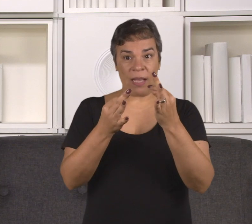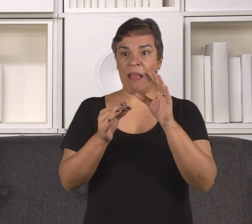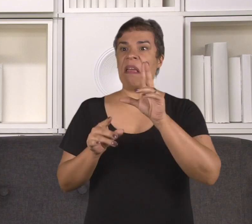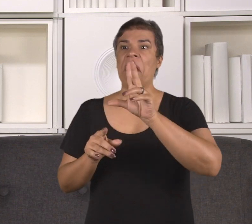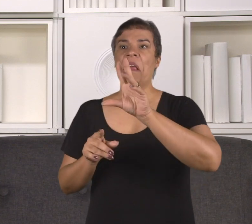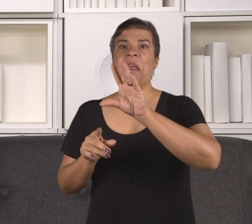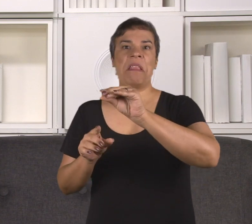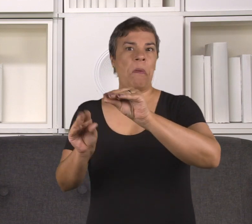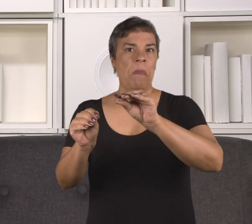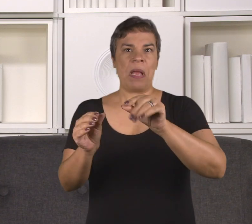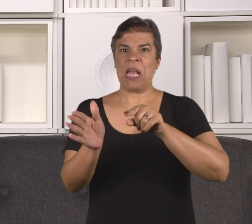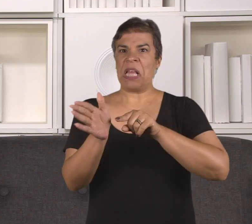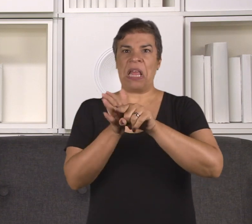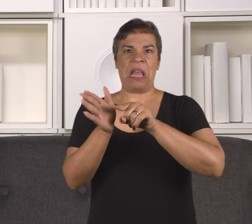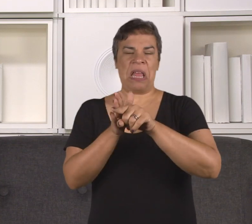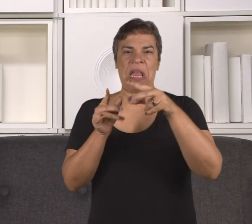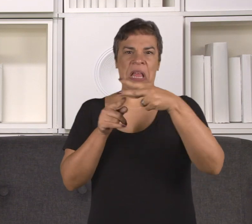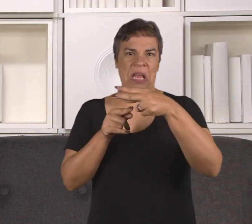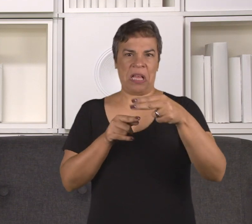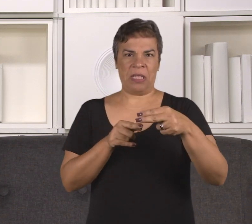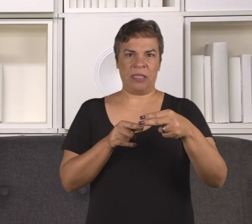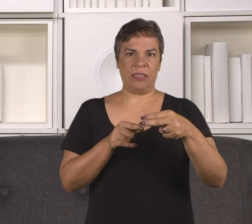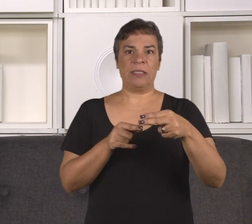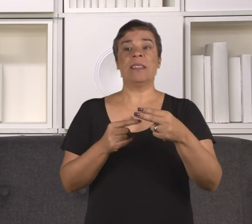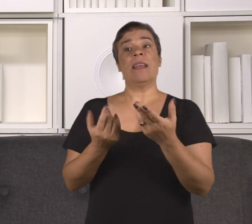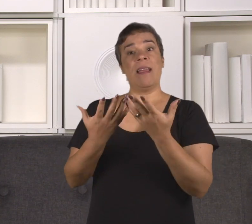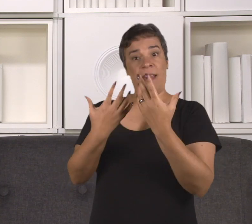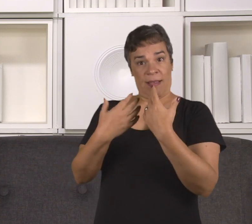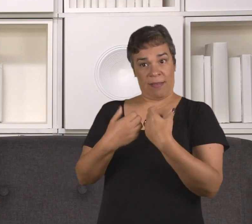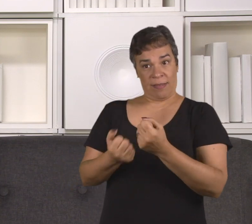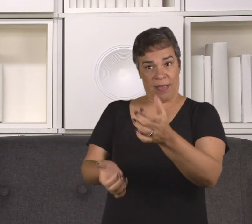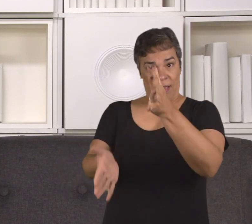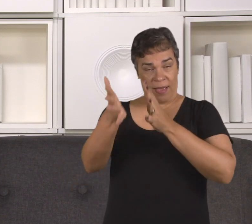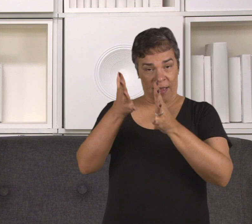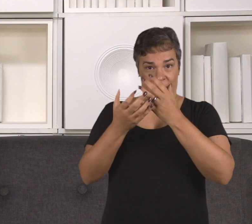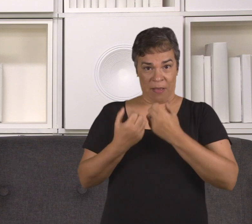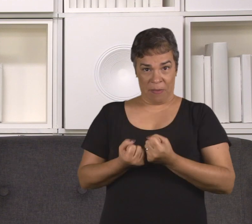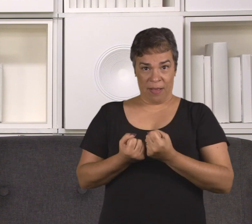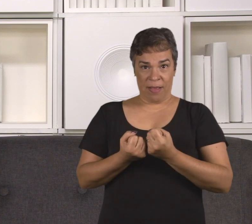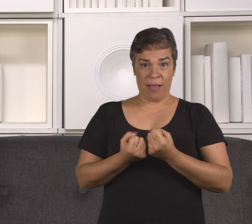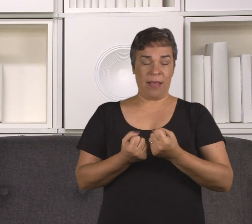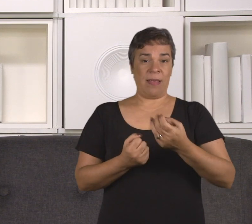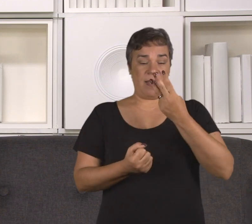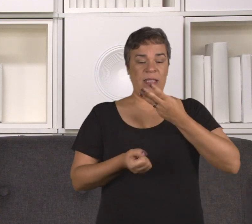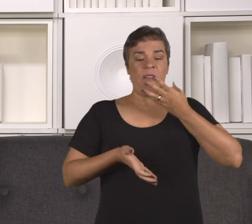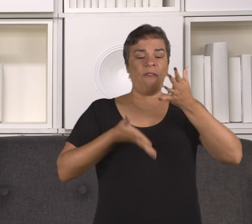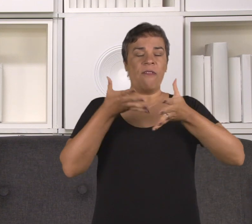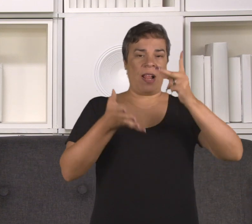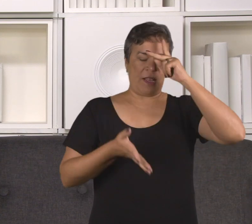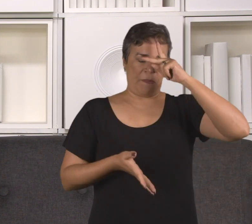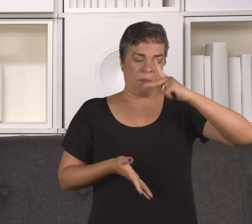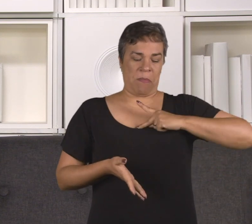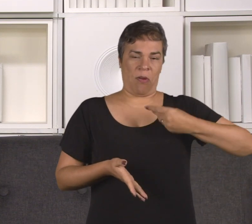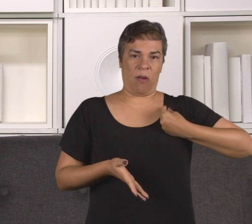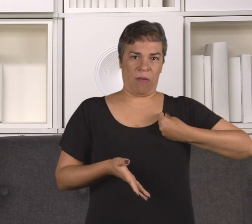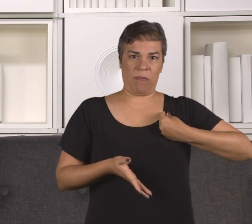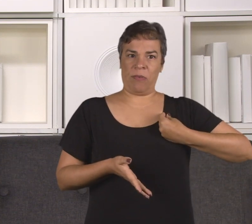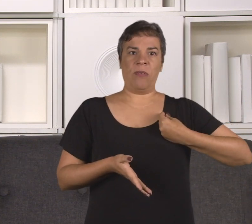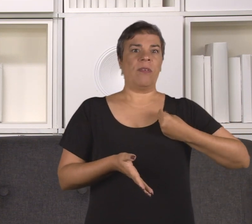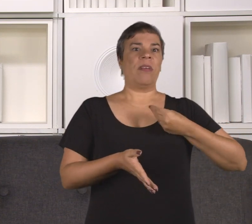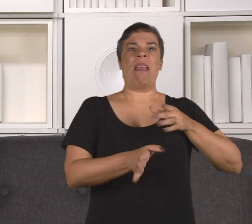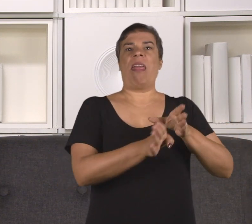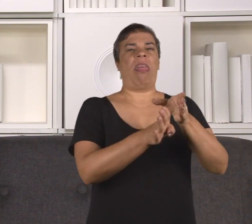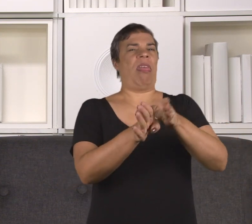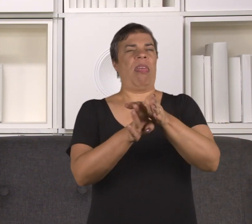sem julgar, partilhe sem aconselhar. Que Deus abençoe vocês. Jesus está aí, Jesus está